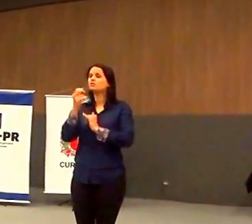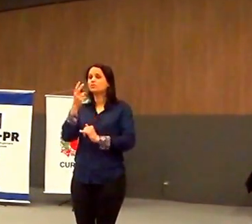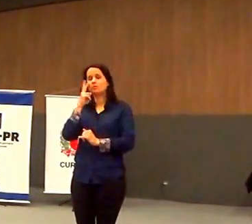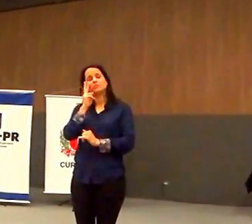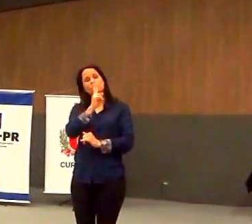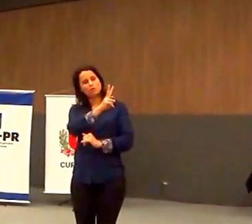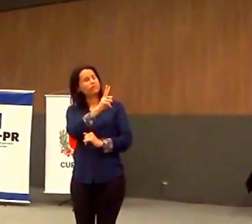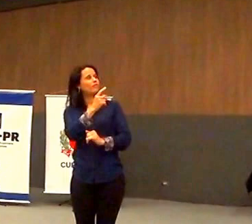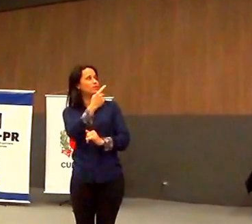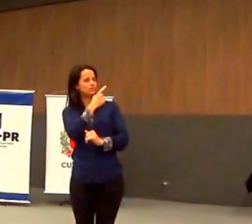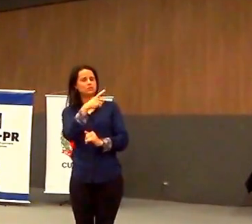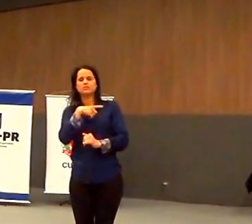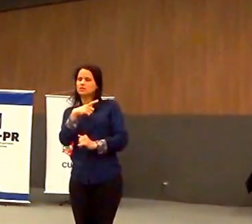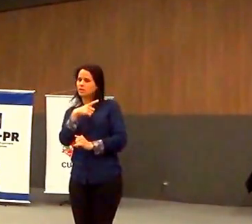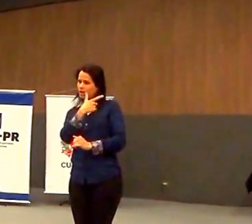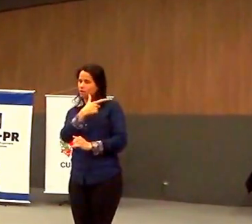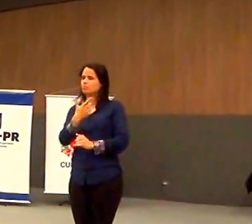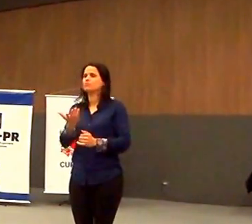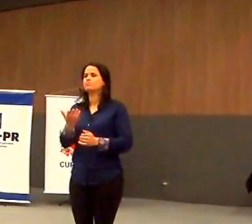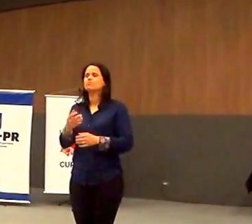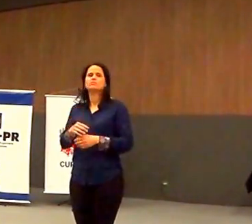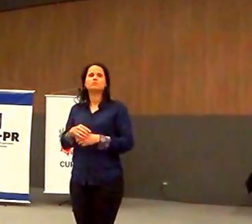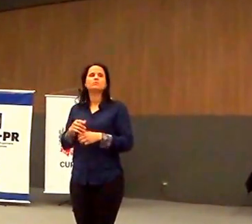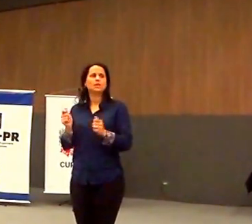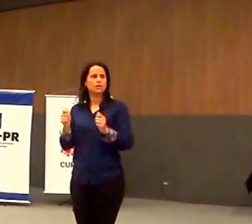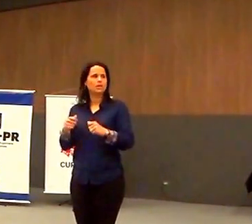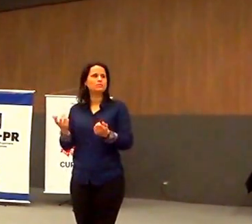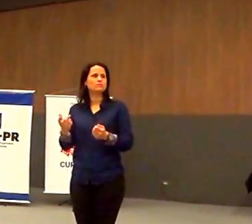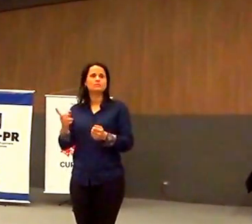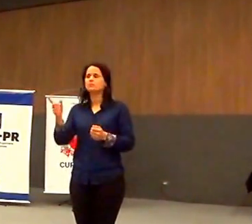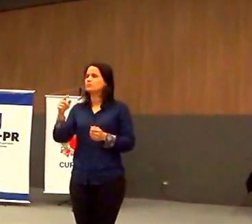Ele é aberto. Okay? E vamos dizer assim,